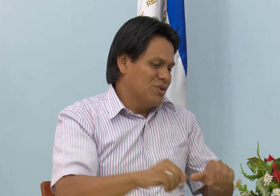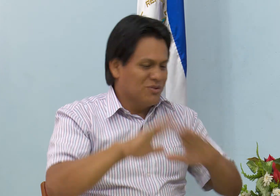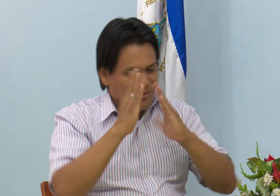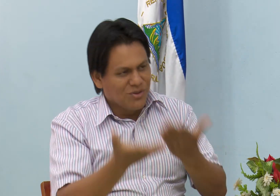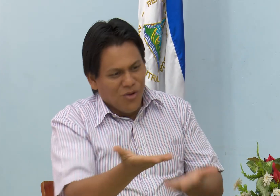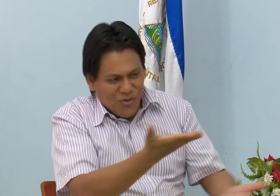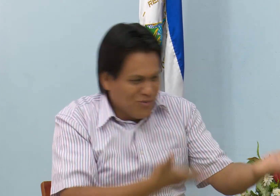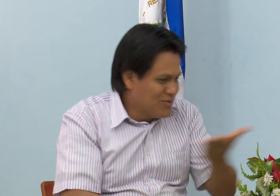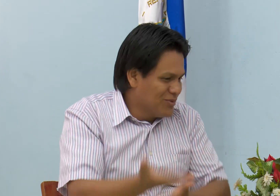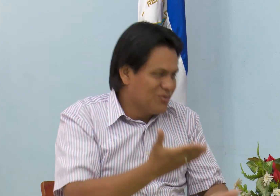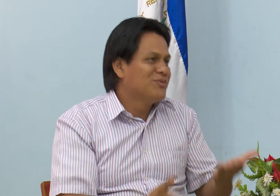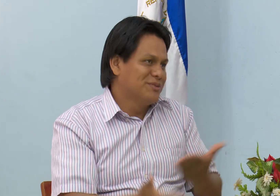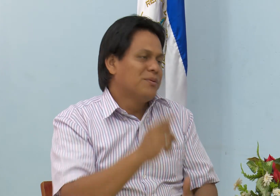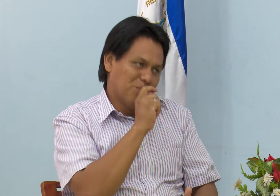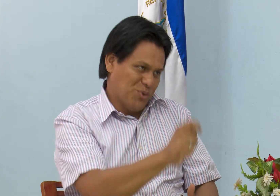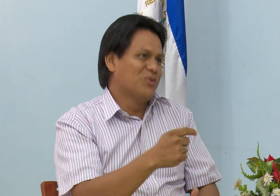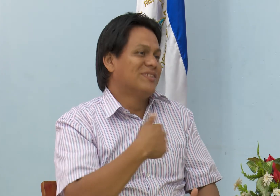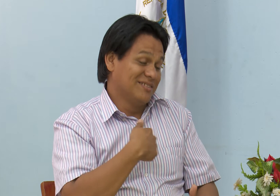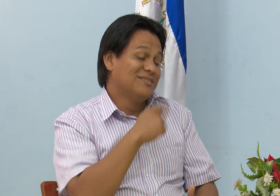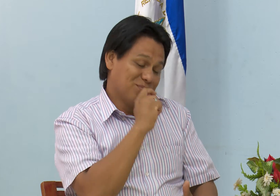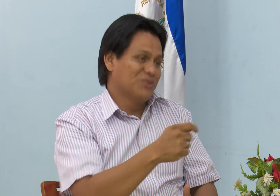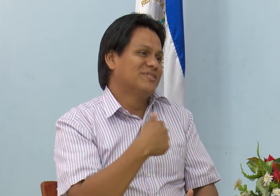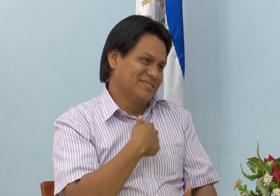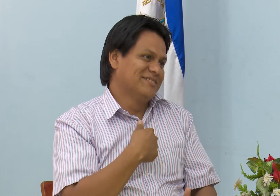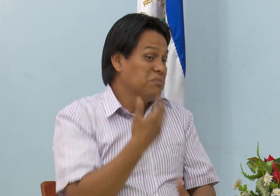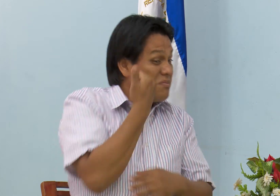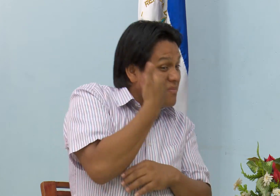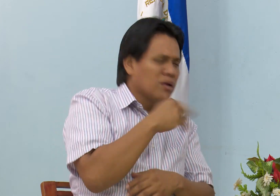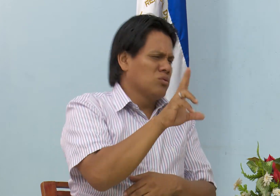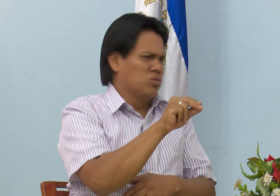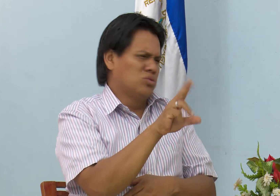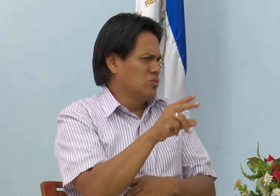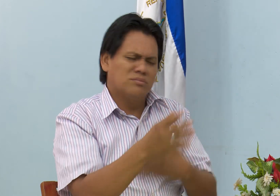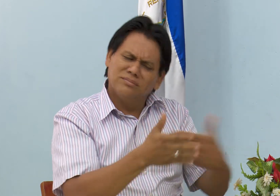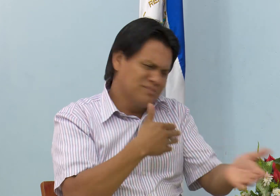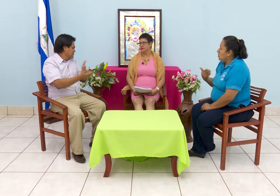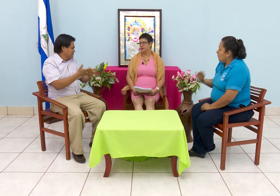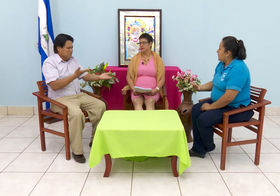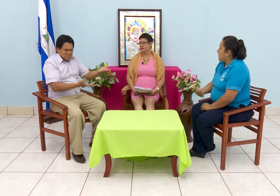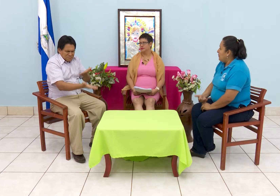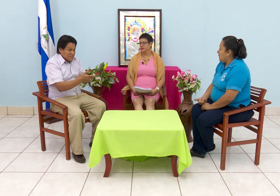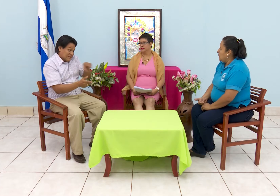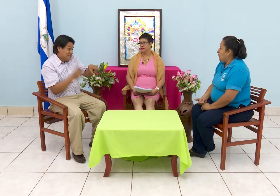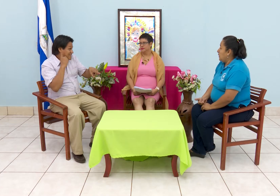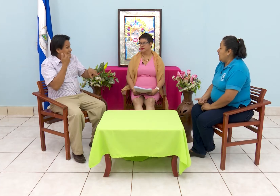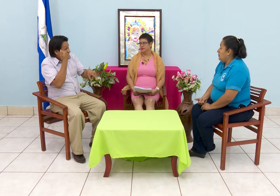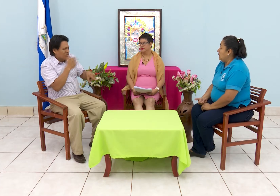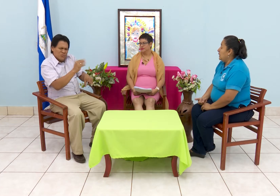es diario, de que compartir con las personas de la sociedad, pero yo los invito a que sean valientes verdaderamente.